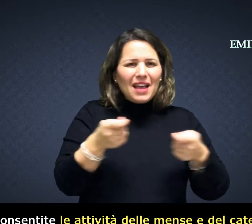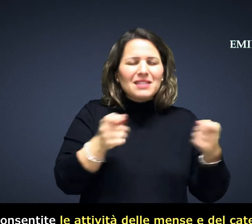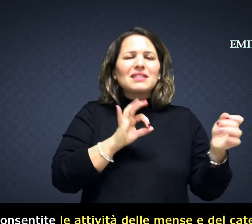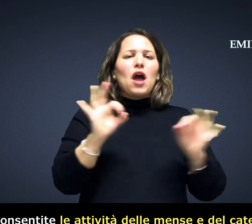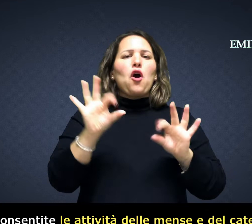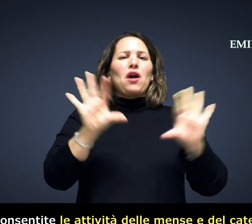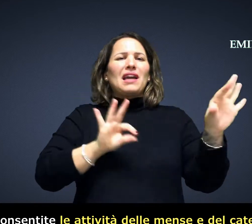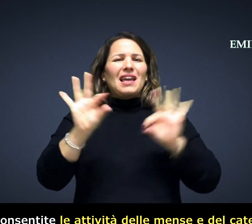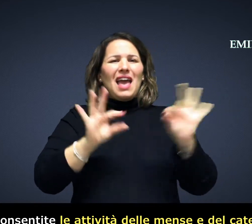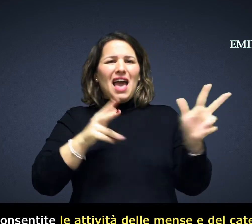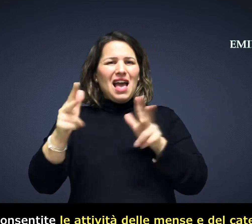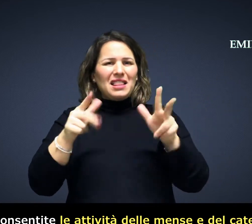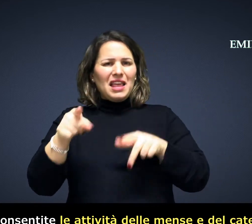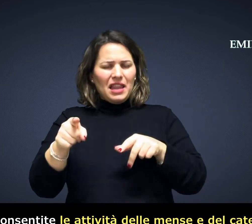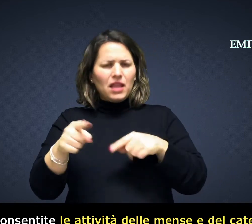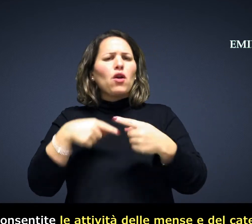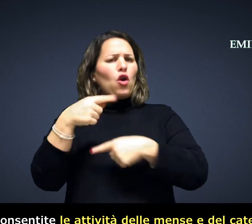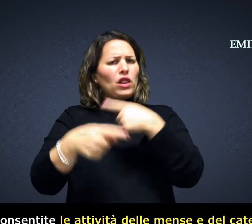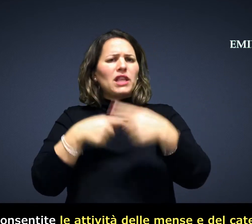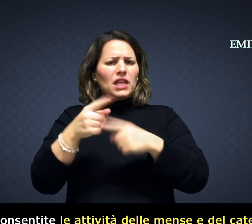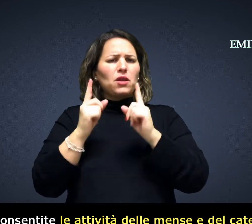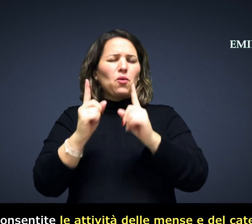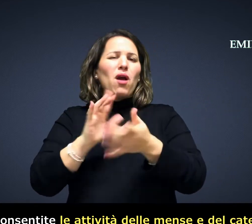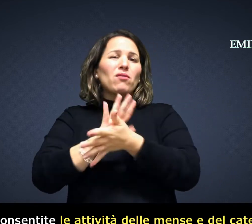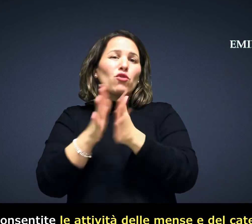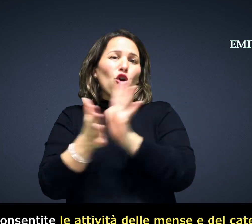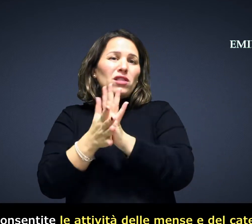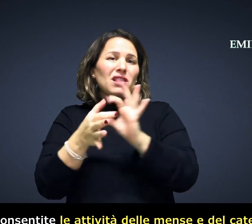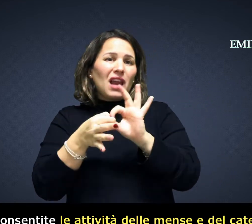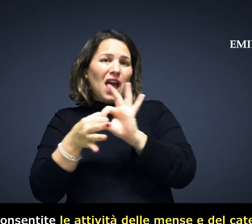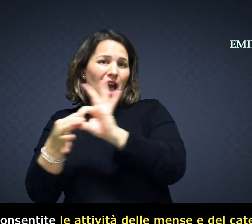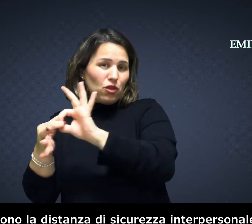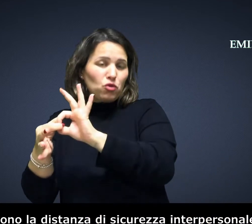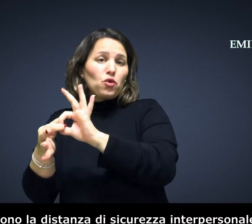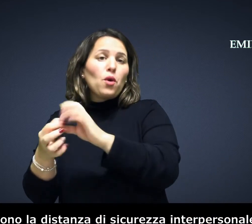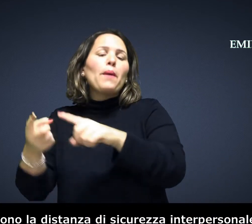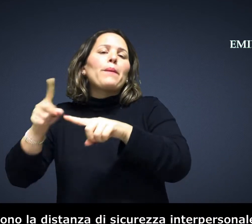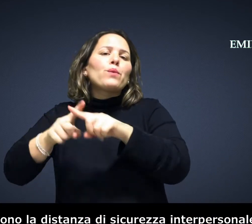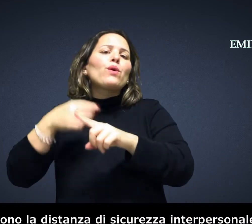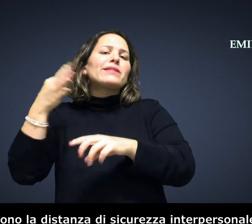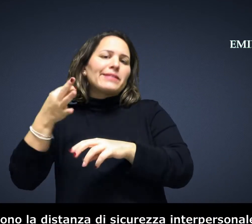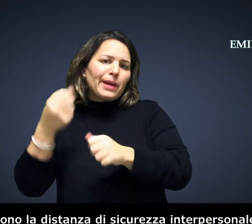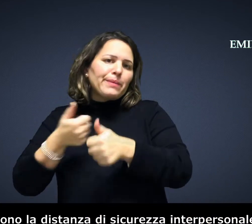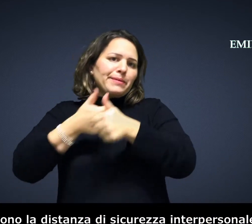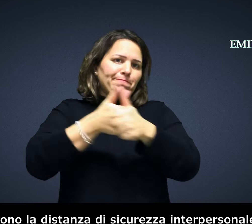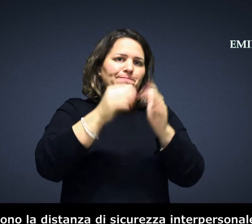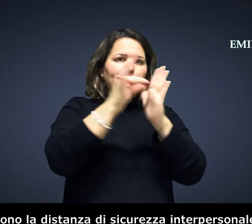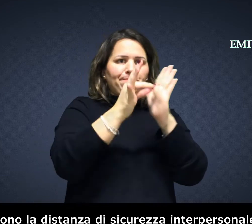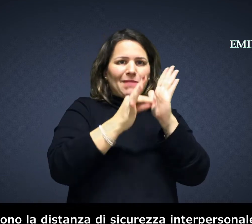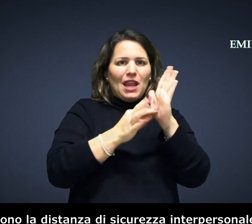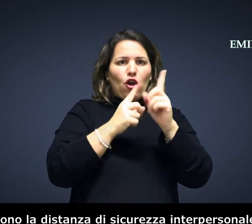garantiscono la distanza di sicurezza interpersonale di almeno un metro, nei limiti alle condizioni in cui al periodo precedente.